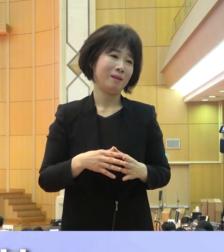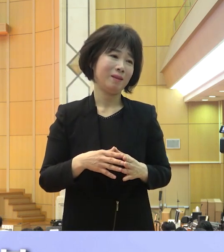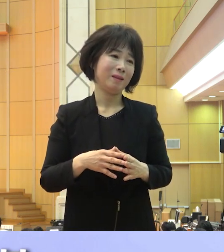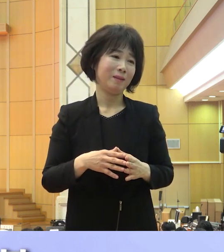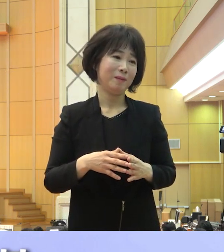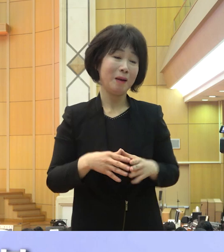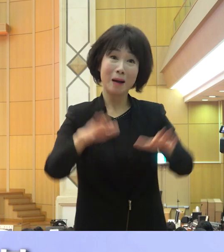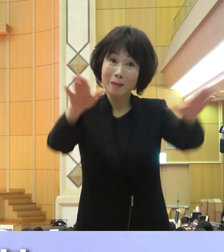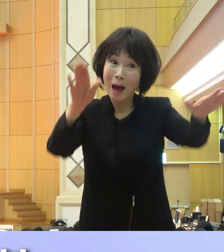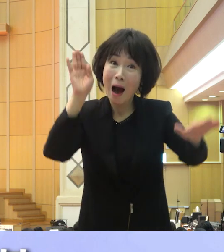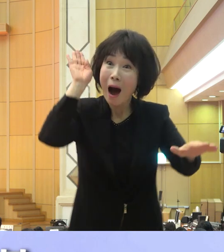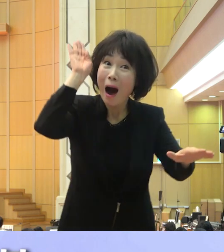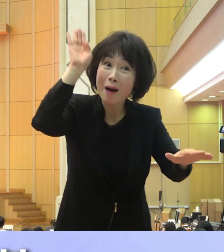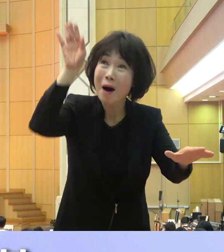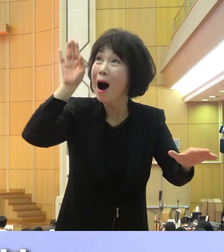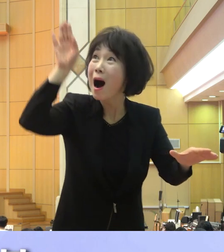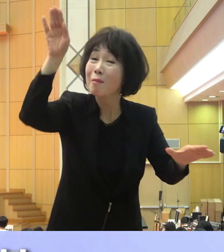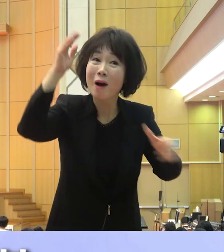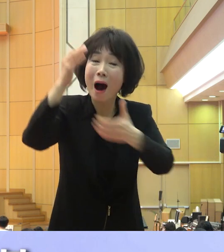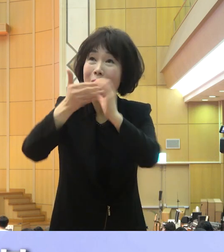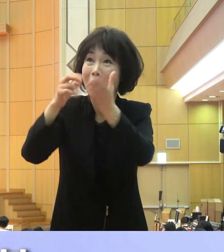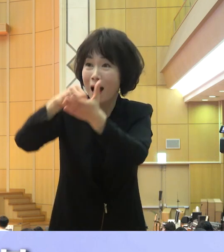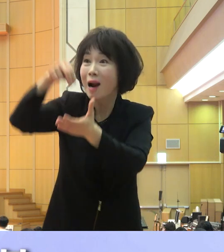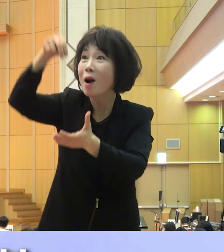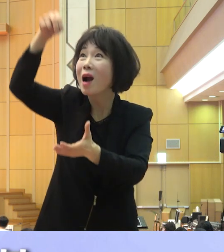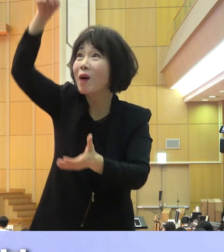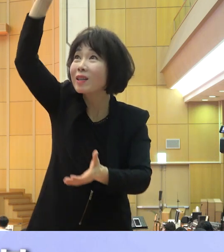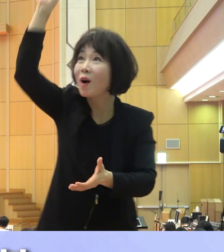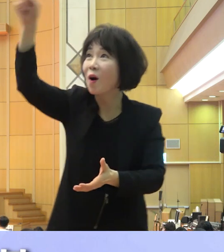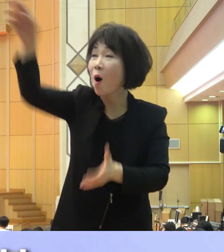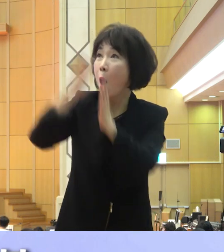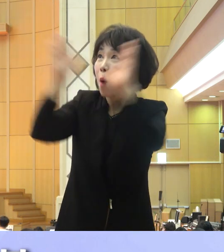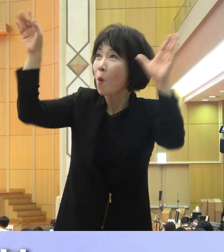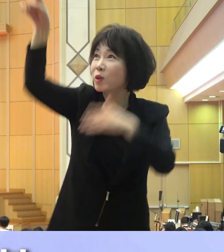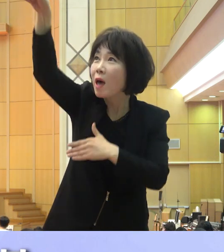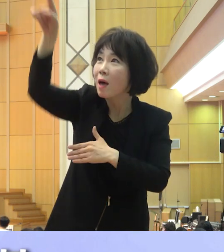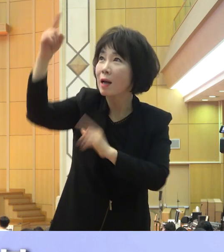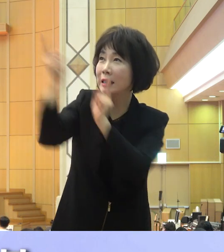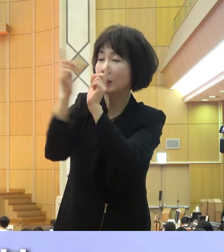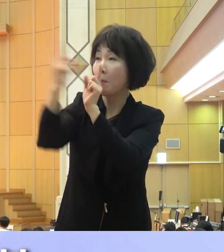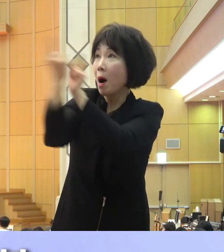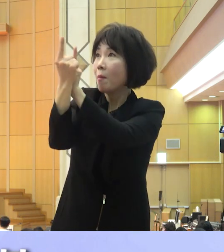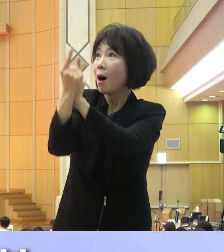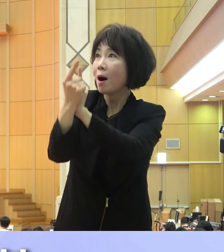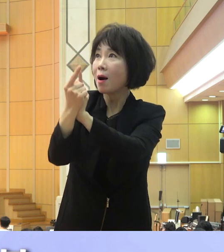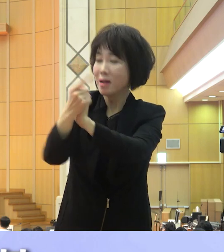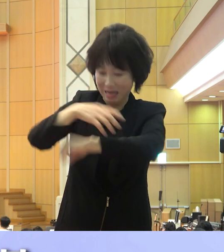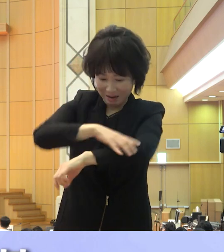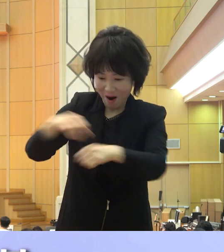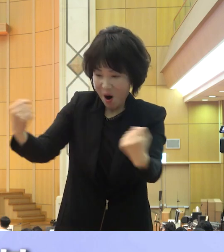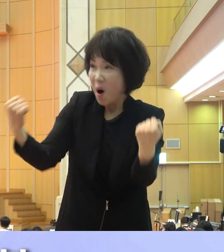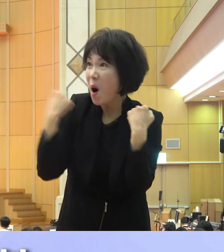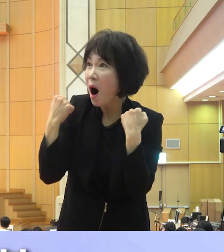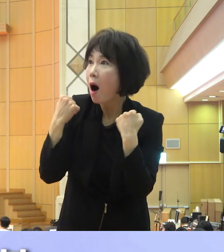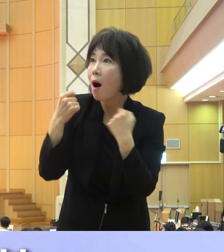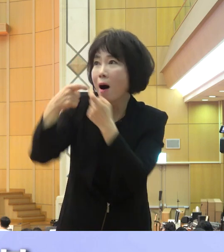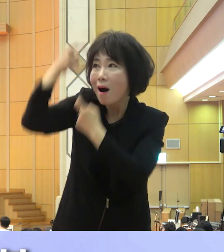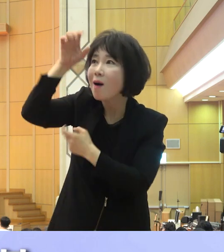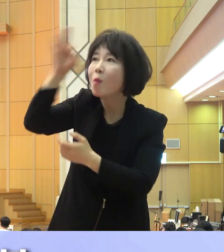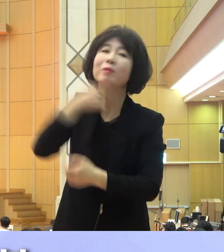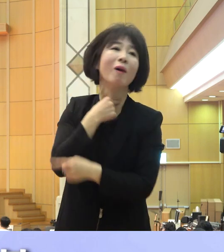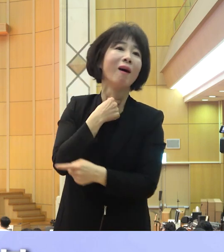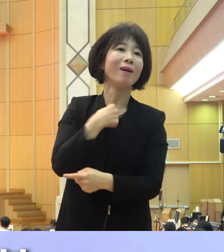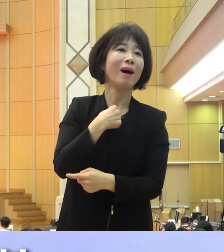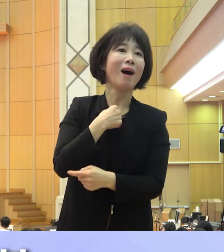가서 모세의 그 손자 만나게 되면 허벅지부터 한번 만져보려고 그래. 얼마나 강건한가. 응? 그럴 정도고, 그